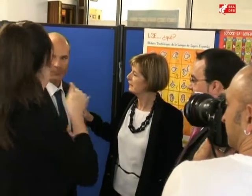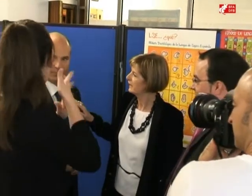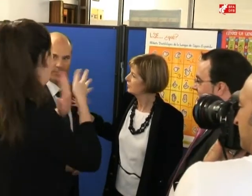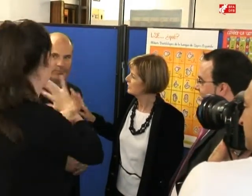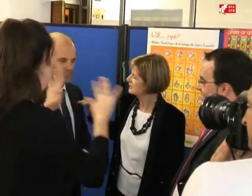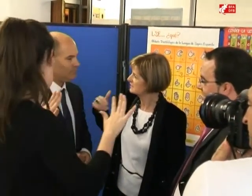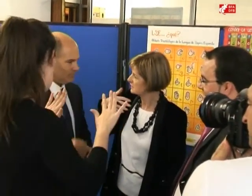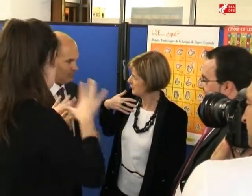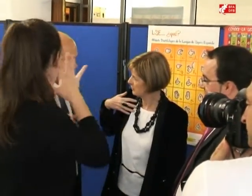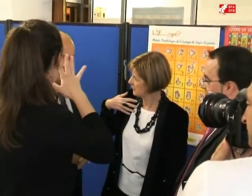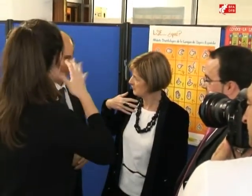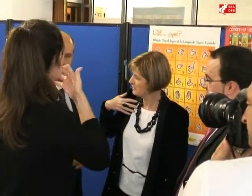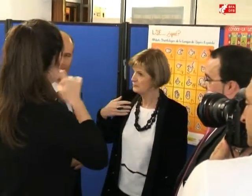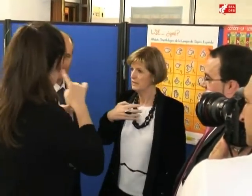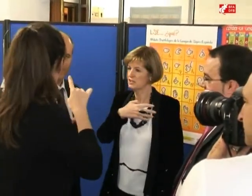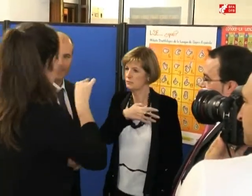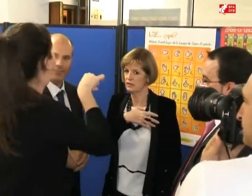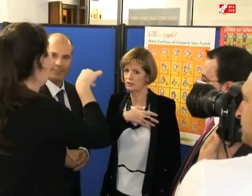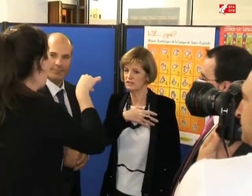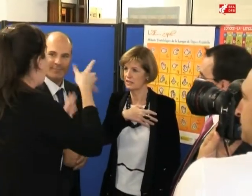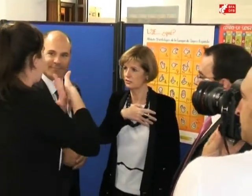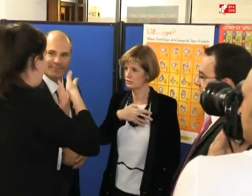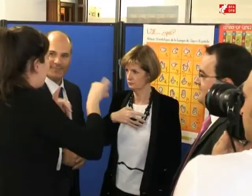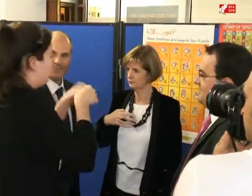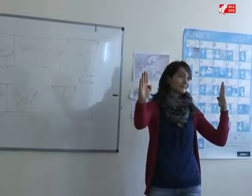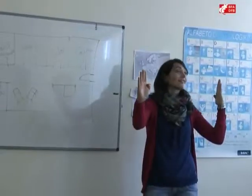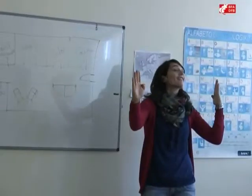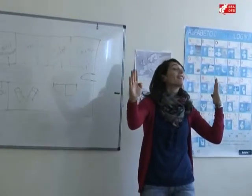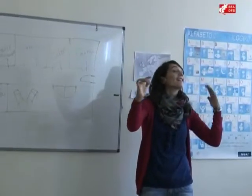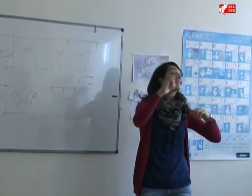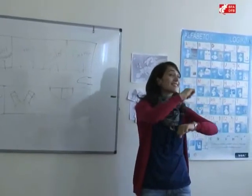para que no tengas que estar explicándome a mí, explicándoles a ellos. A ver, está aquí.